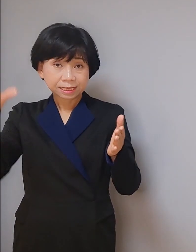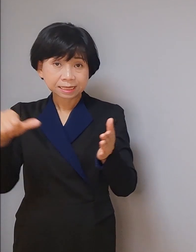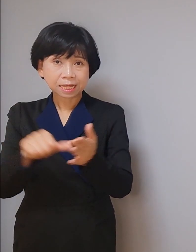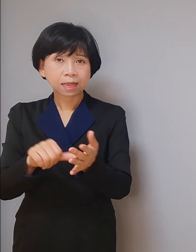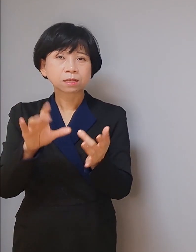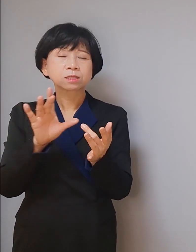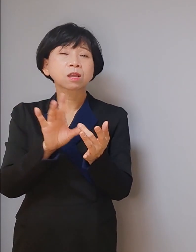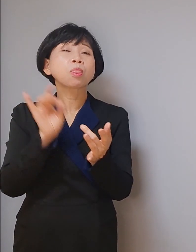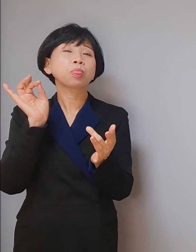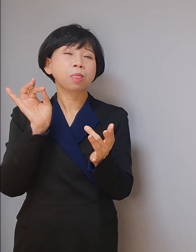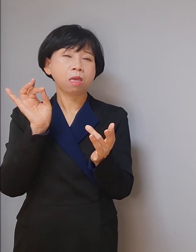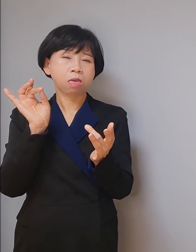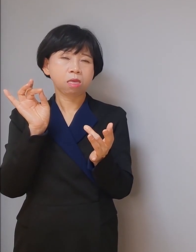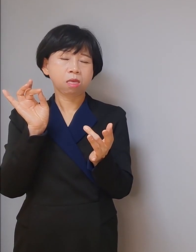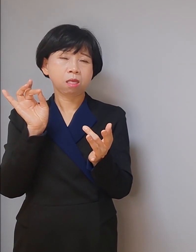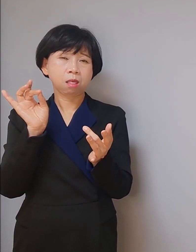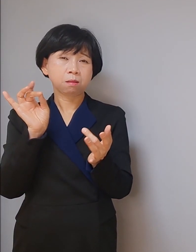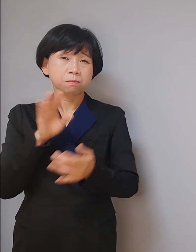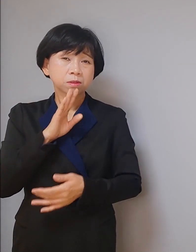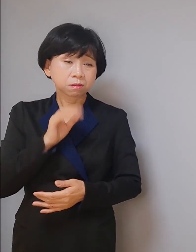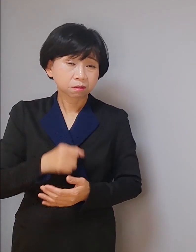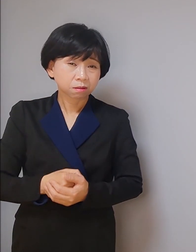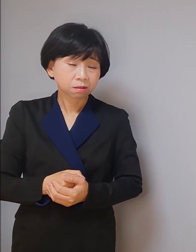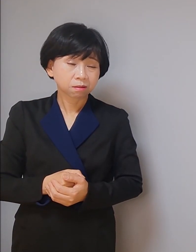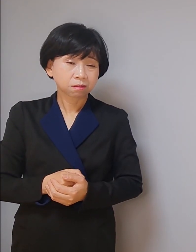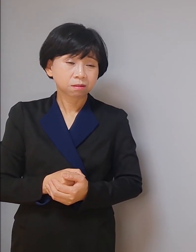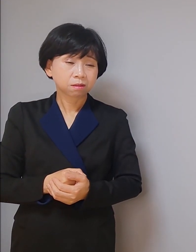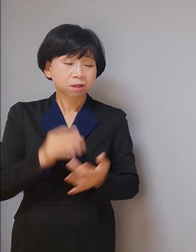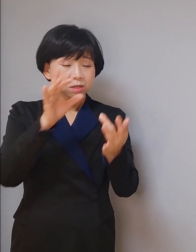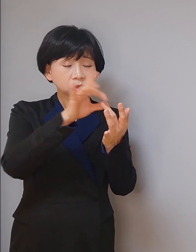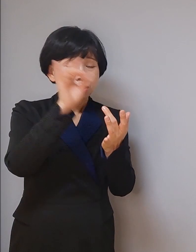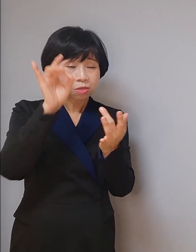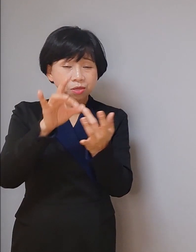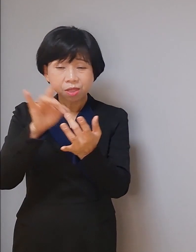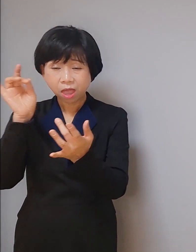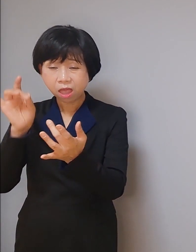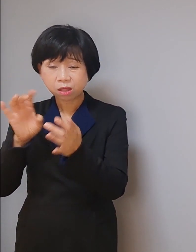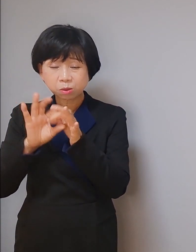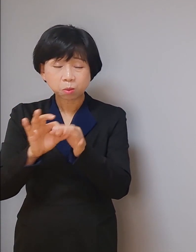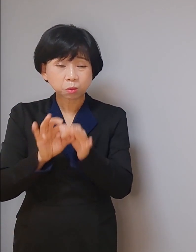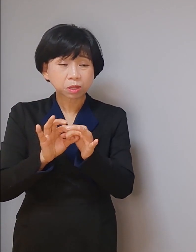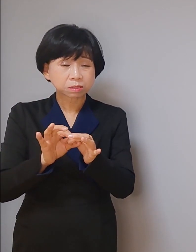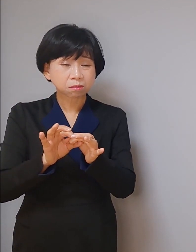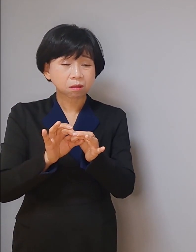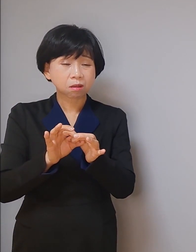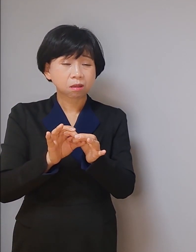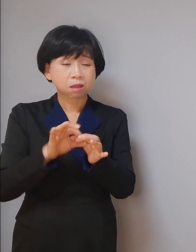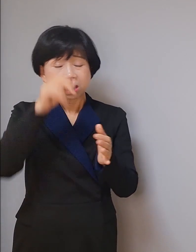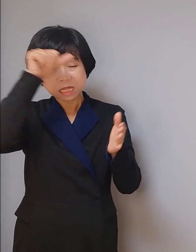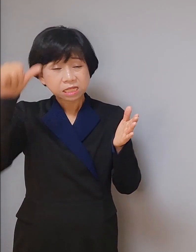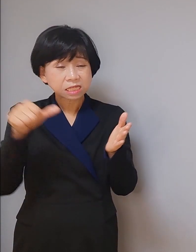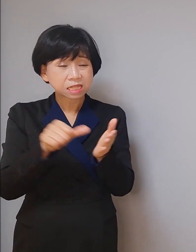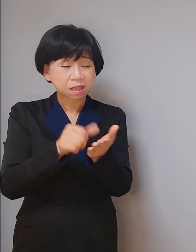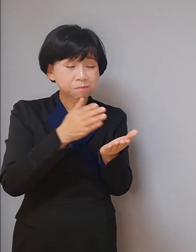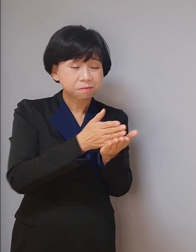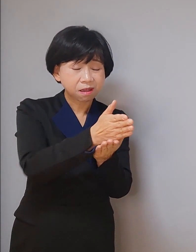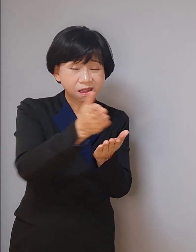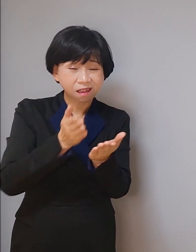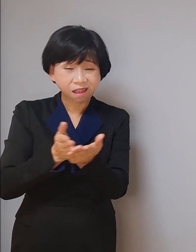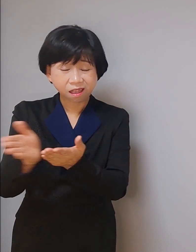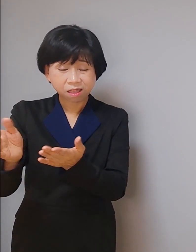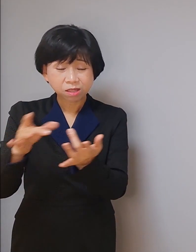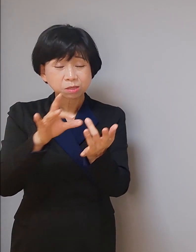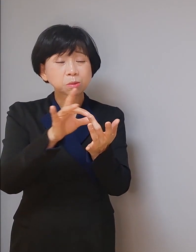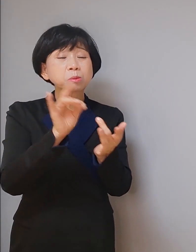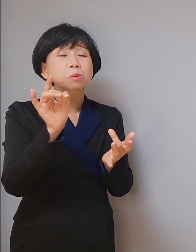하는 것처럼 보입니다. 선택이 인생을 만들어가는 것처럼 느껴지는 거지요. 문제는 무엇을 어떻게